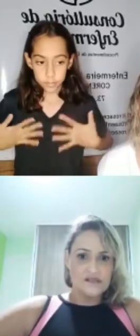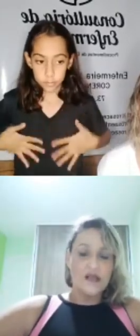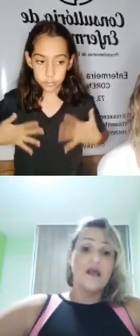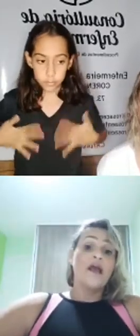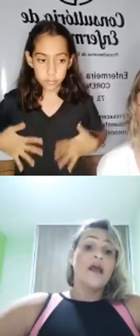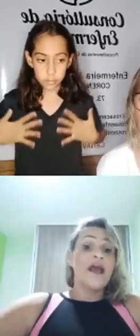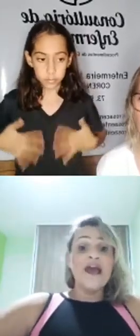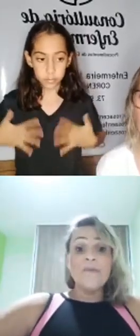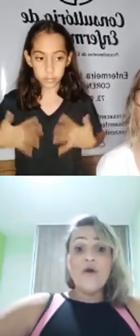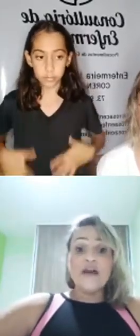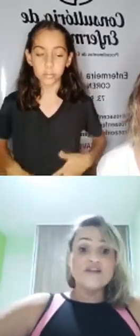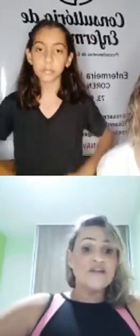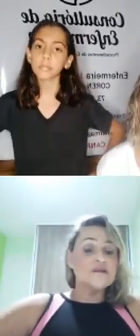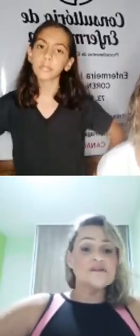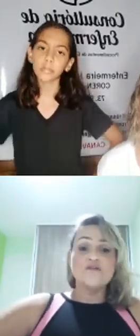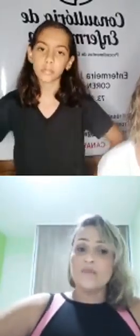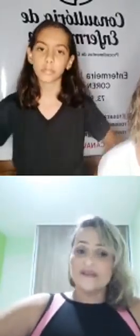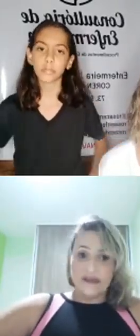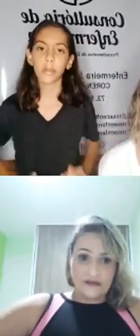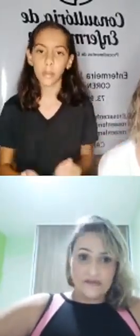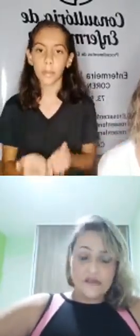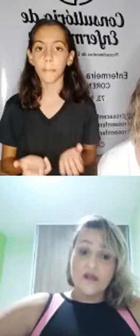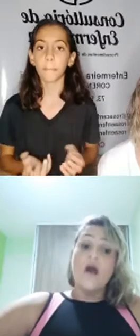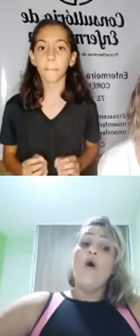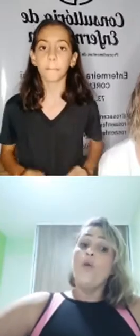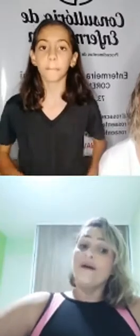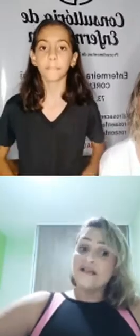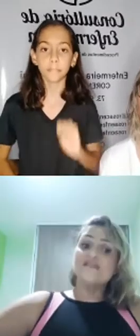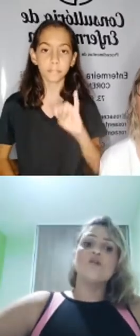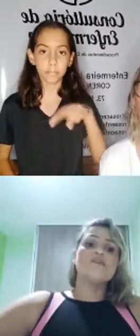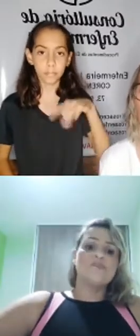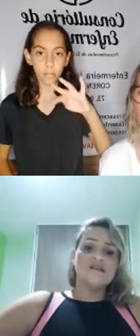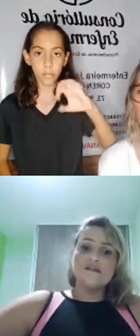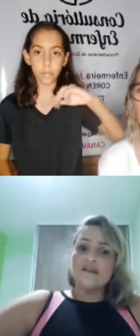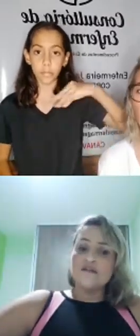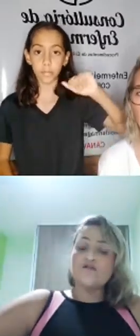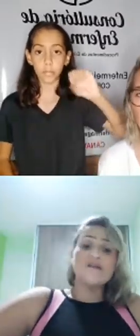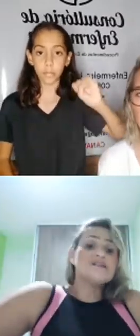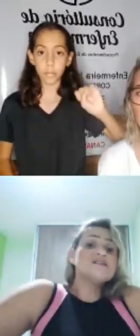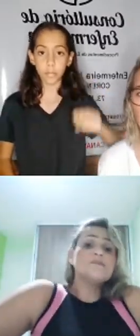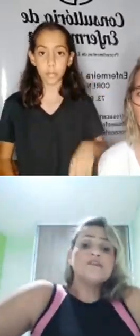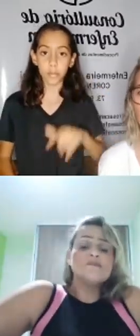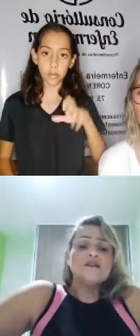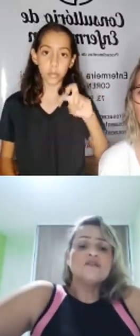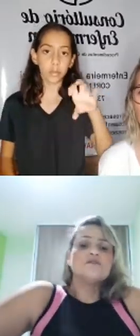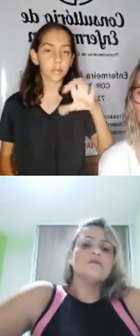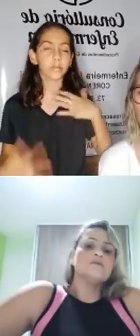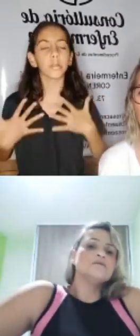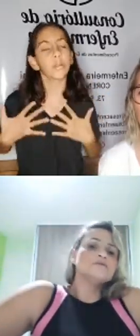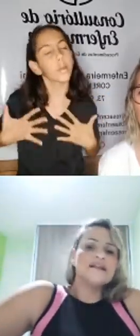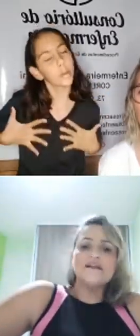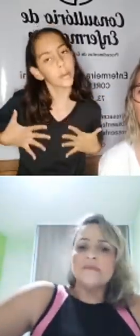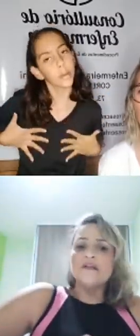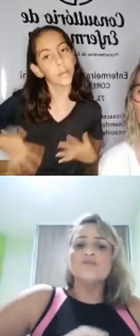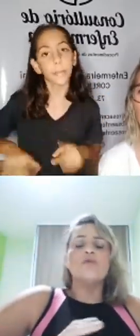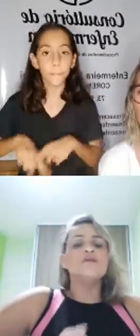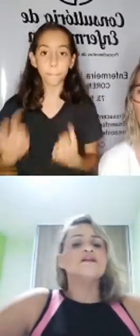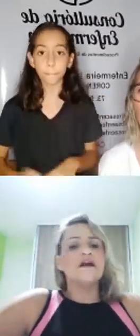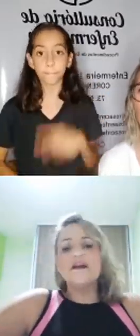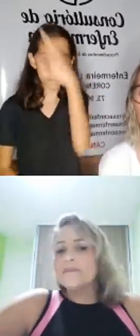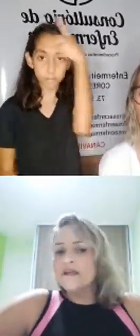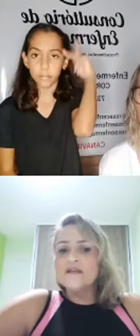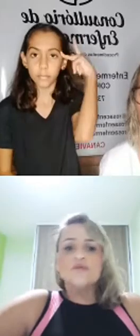sintomas, quer porque tiveram sintomas leves, ou até sintomas mais intensos, mas que simplesmente um tratamento ou